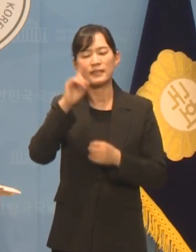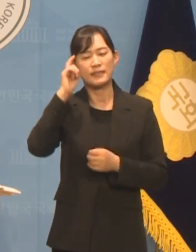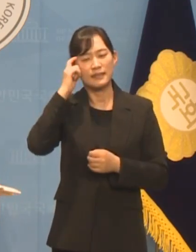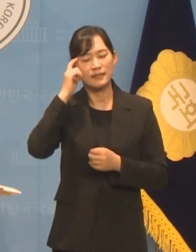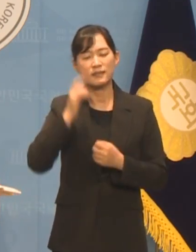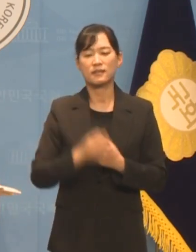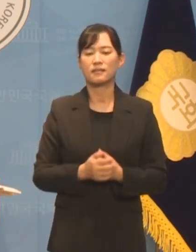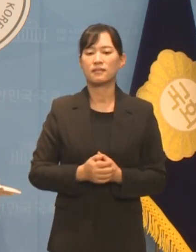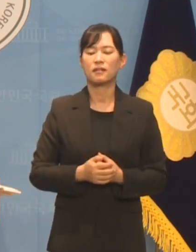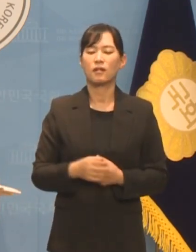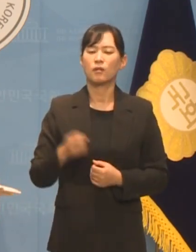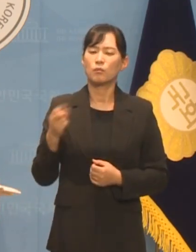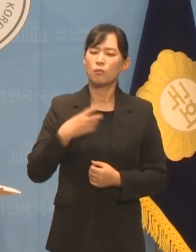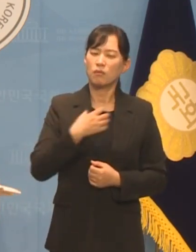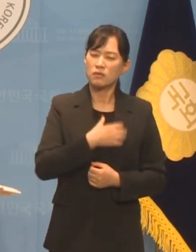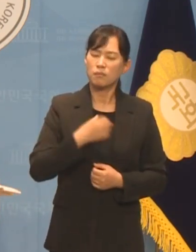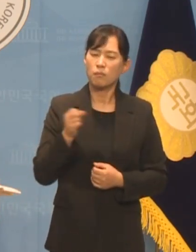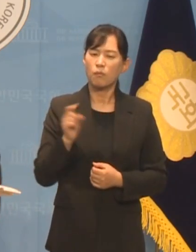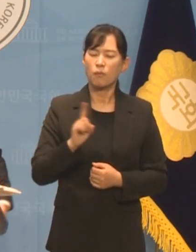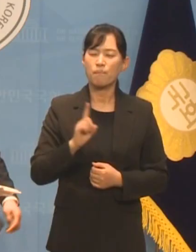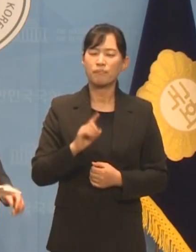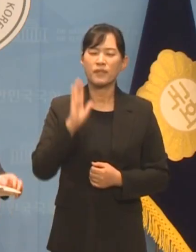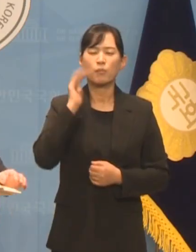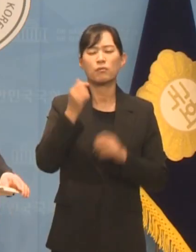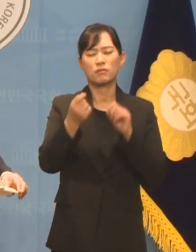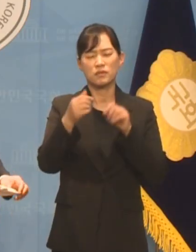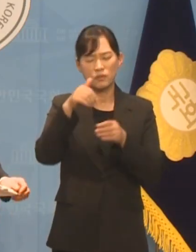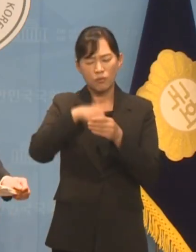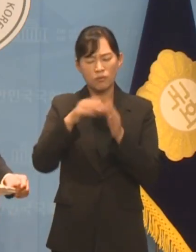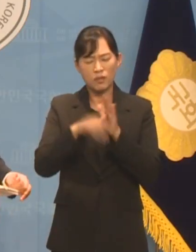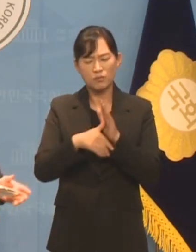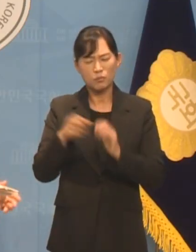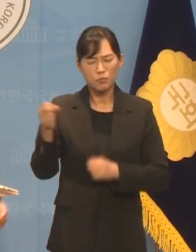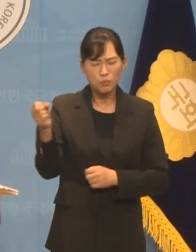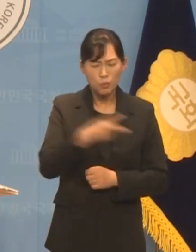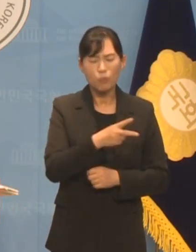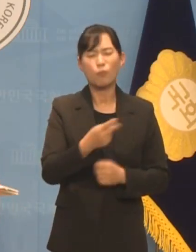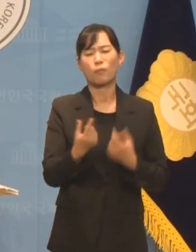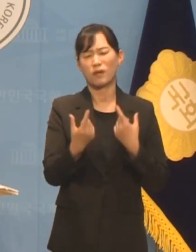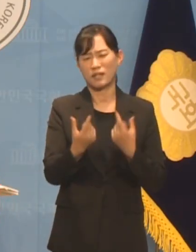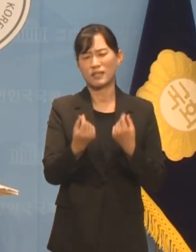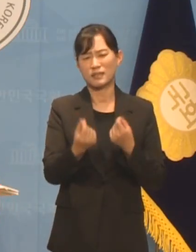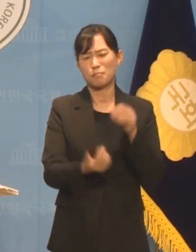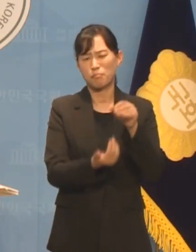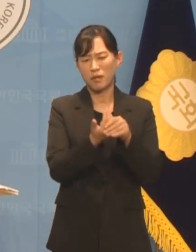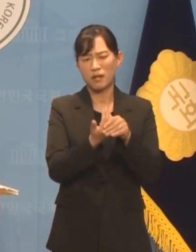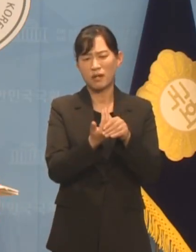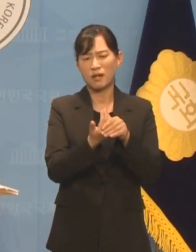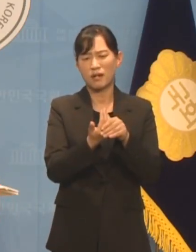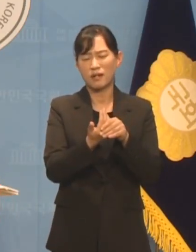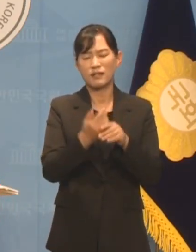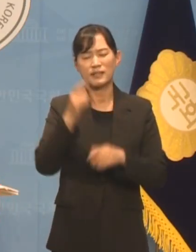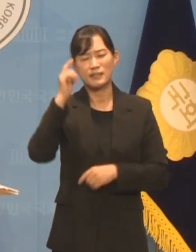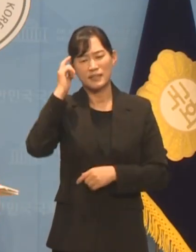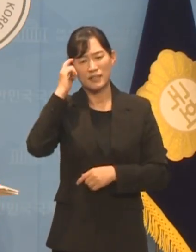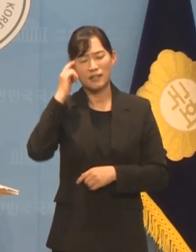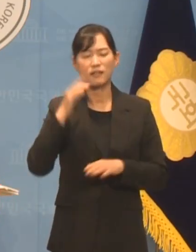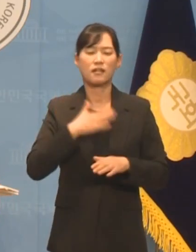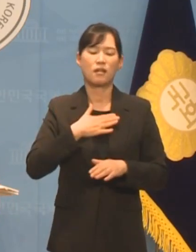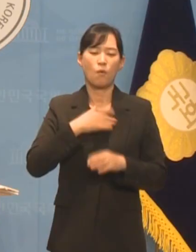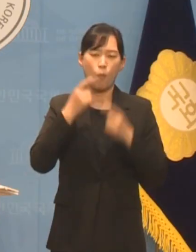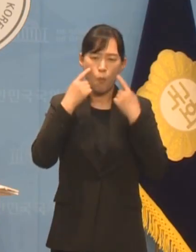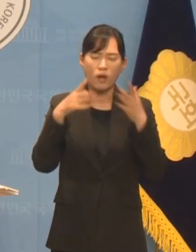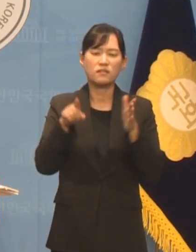그리고 염려스러운 건 다가올 대선에서도 이러한 일이 있을 것이라고 생각합니다. 저는